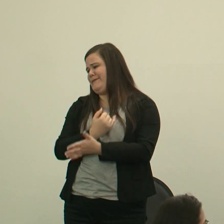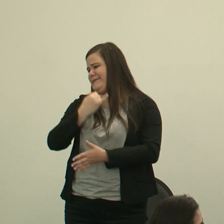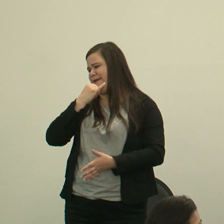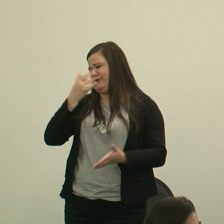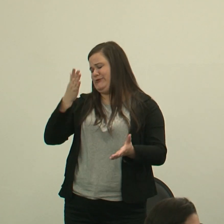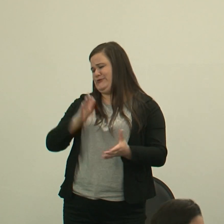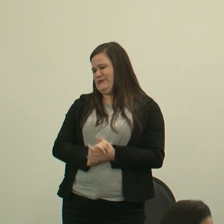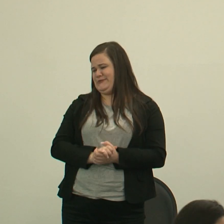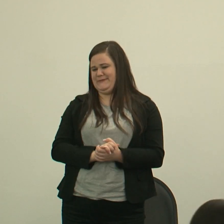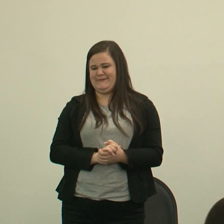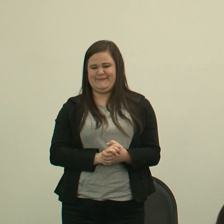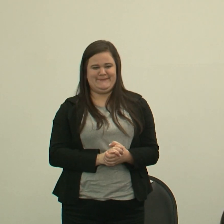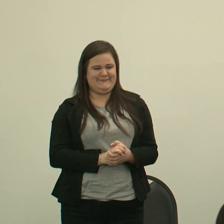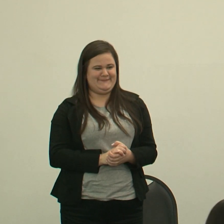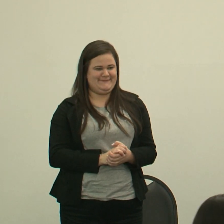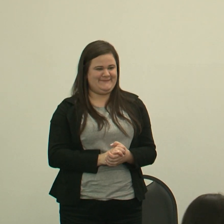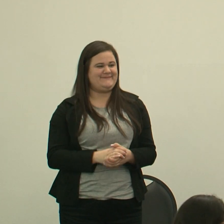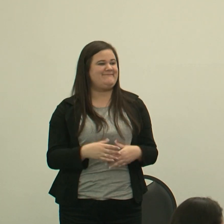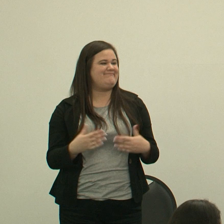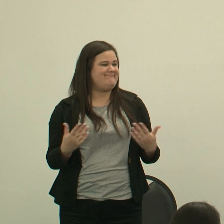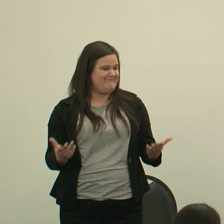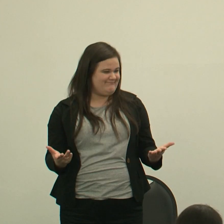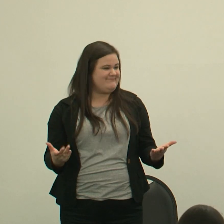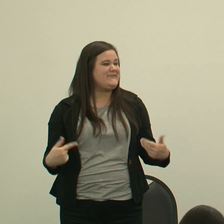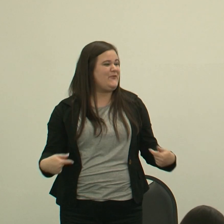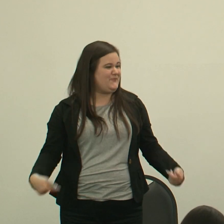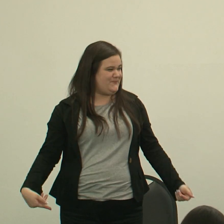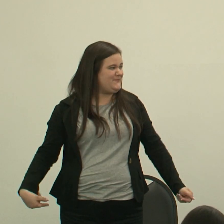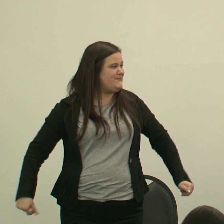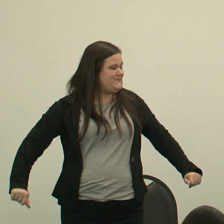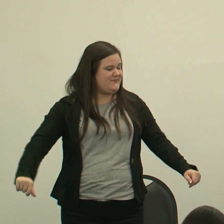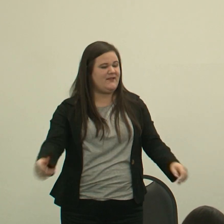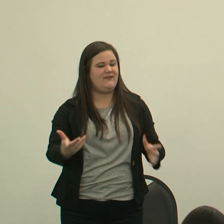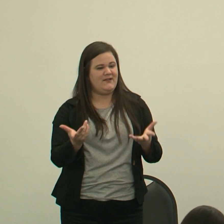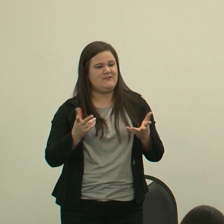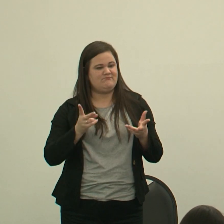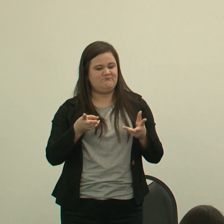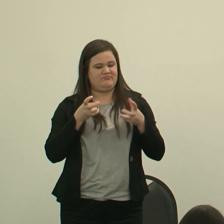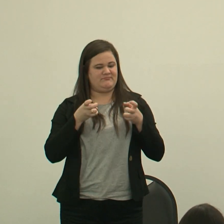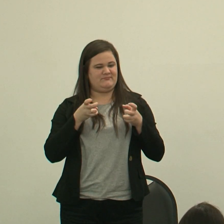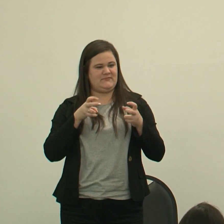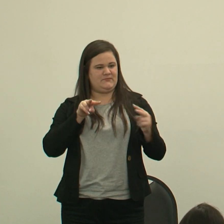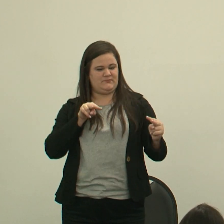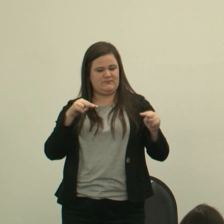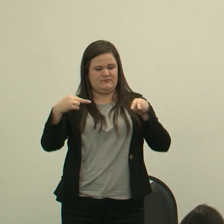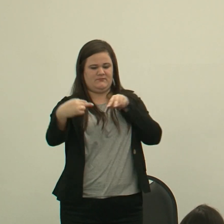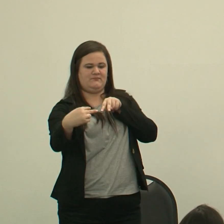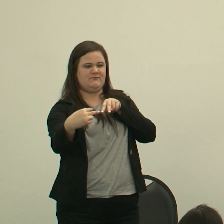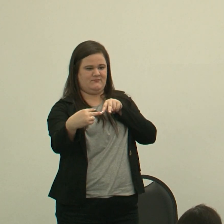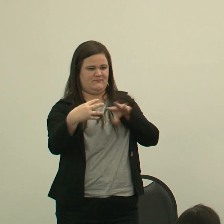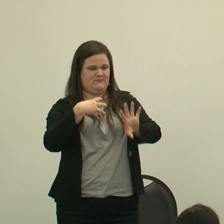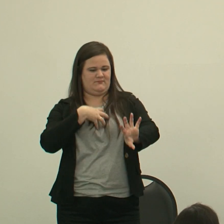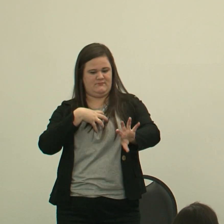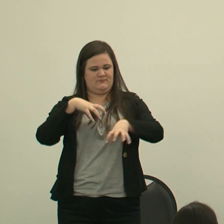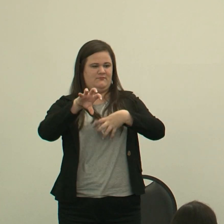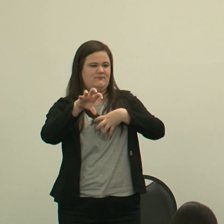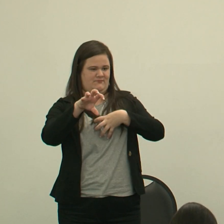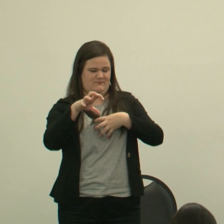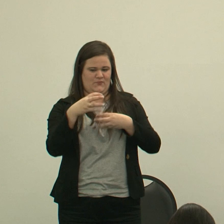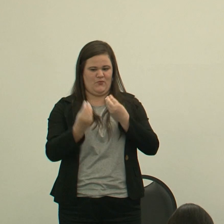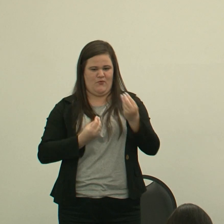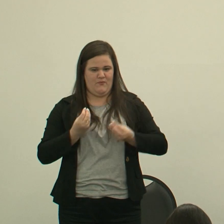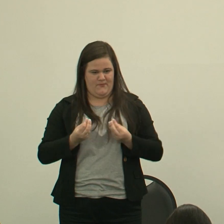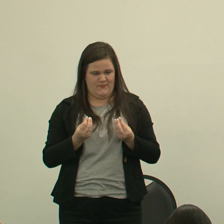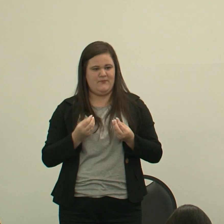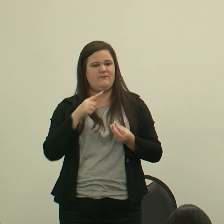triste. Então, quer dizer, é como que percebe o outro. E não por acaso são duas